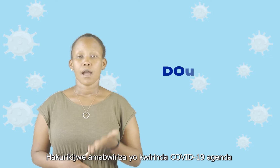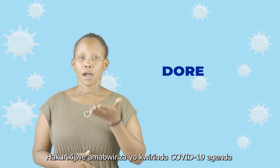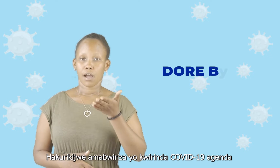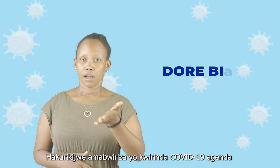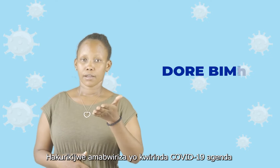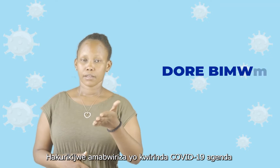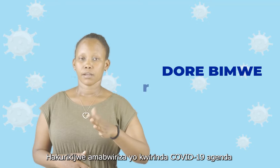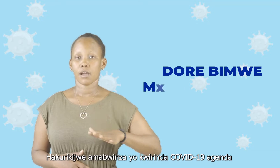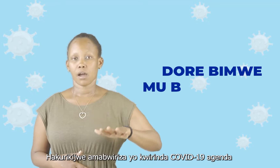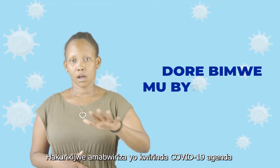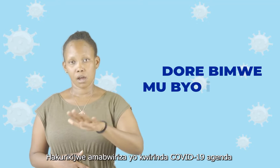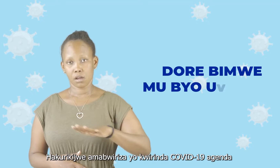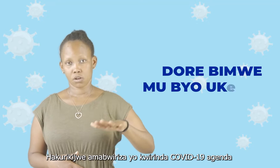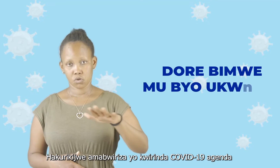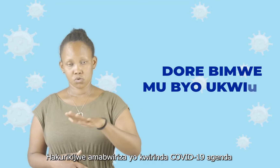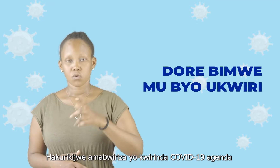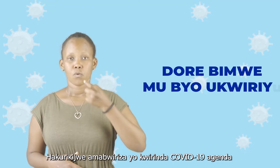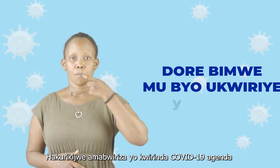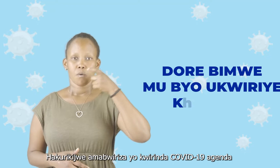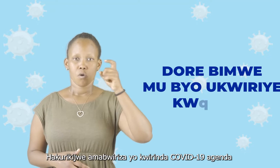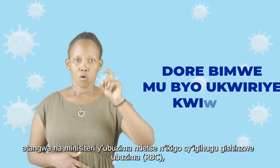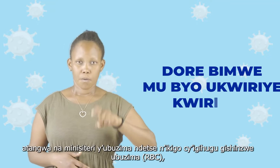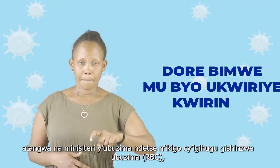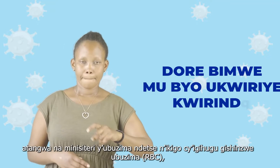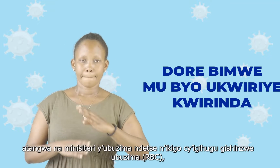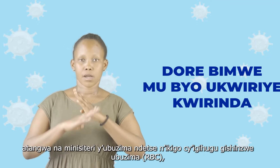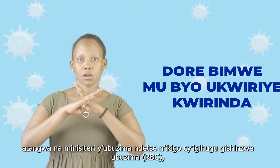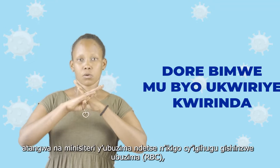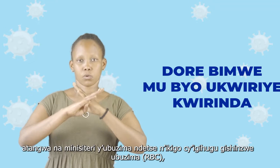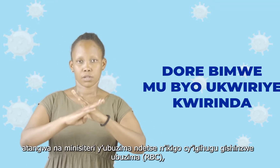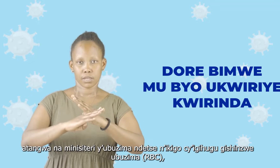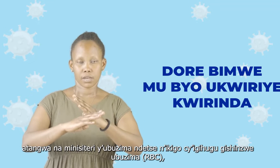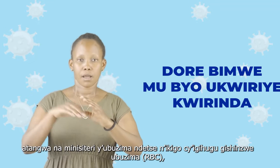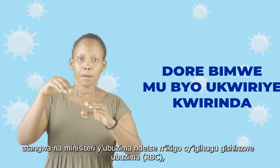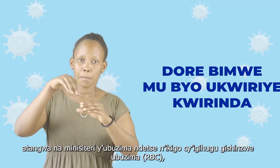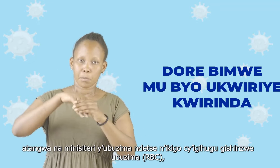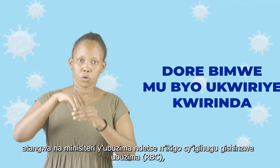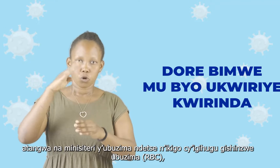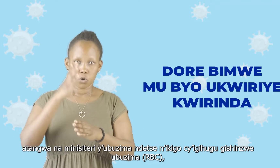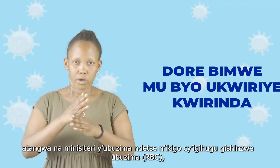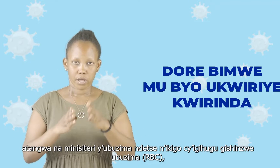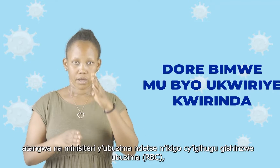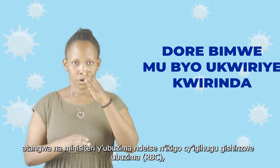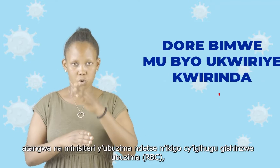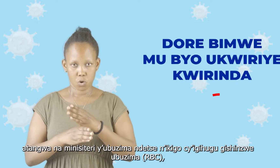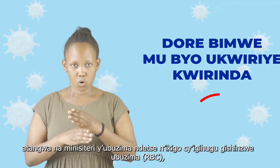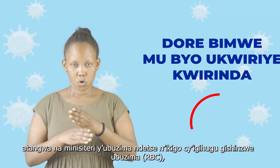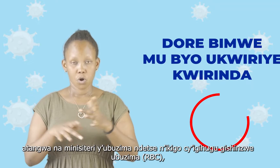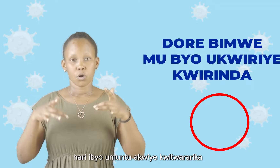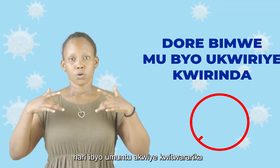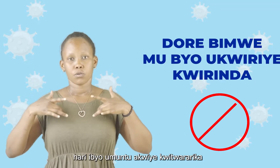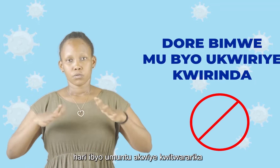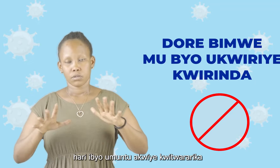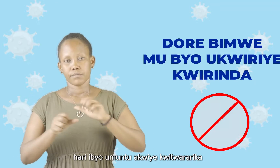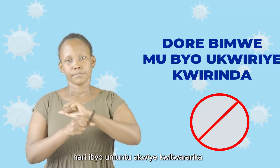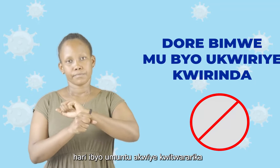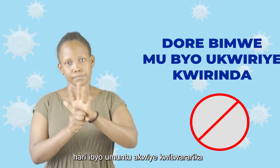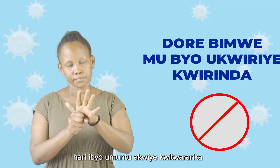hakurikijwe amabwiriza yo kwirinda COVID-19 agenda atangwa na Ministeri y'Ubuzima ndetse n'ikigo cy'igihugu gishinzwe ubuzima RBC hari byo umuntu akwiye